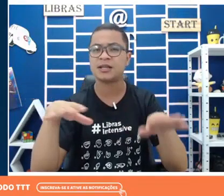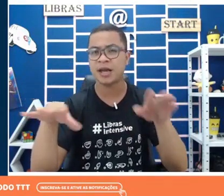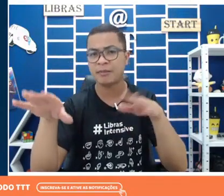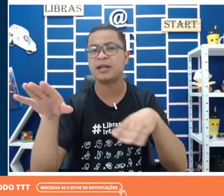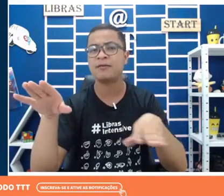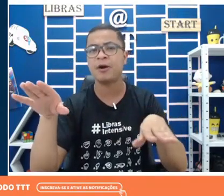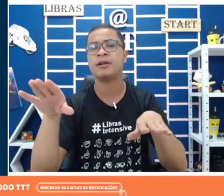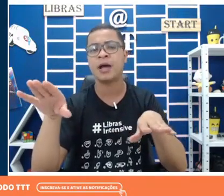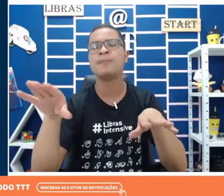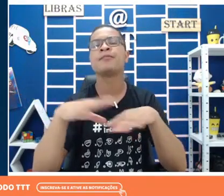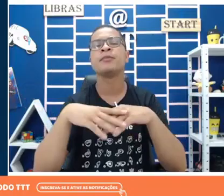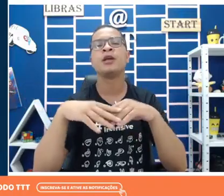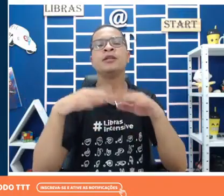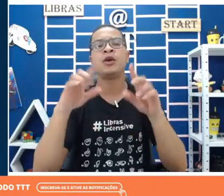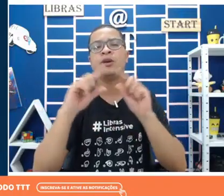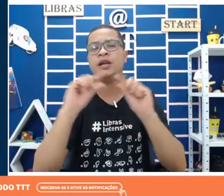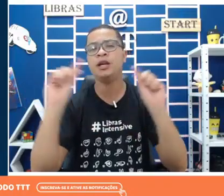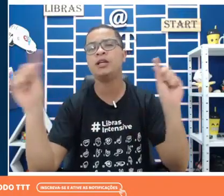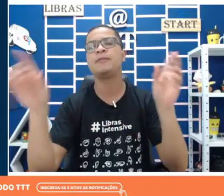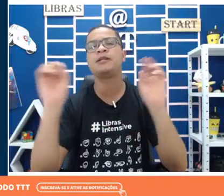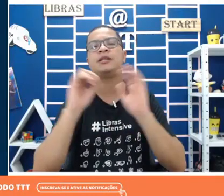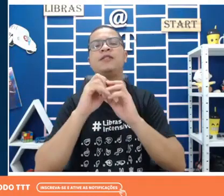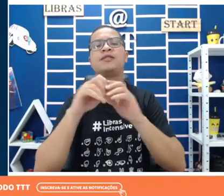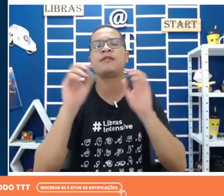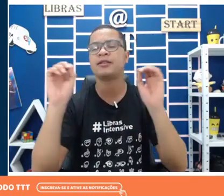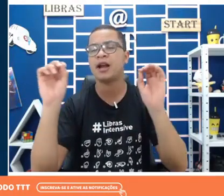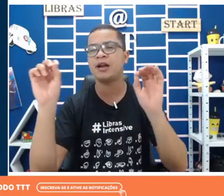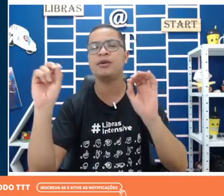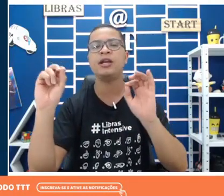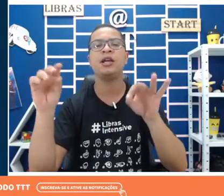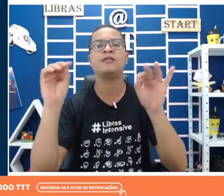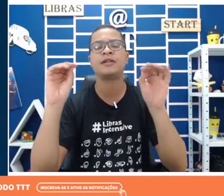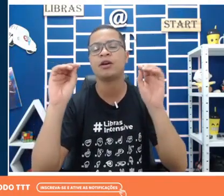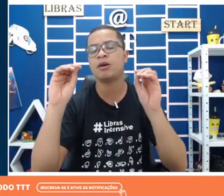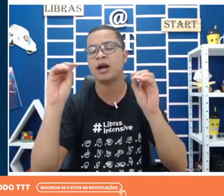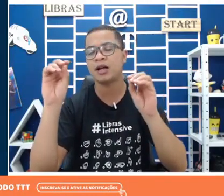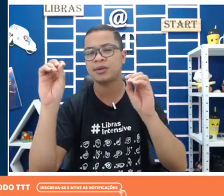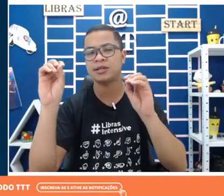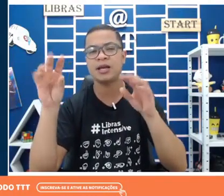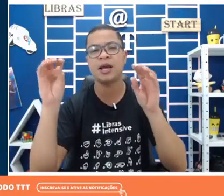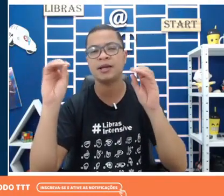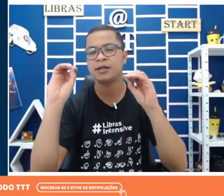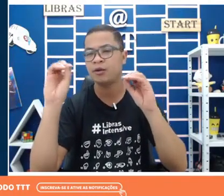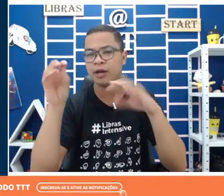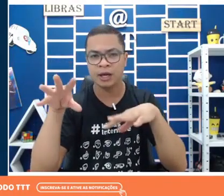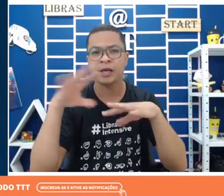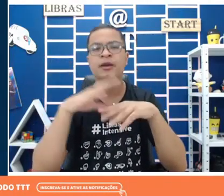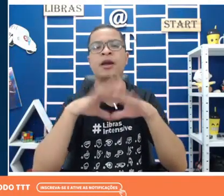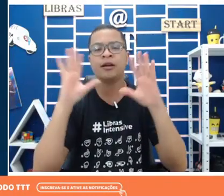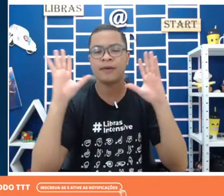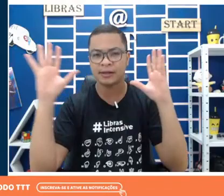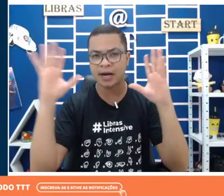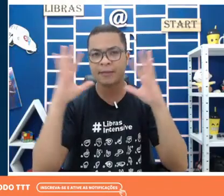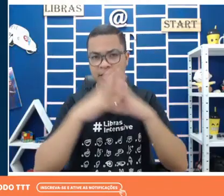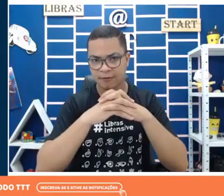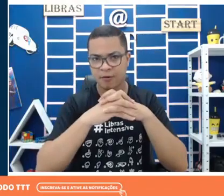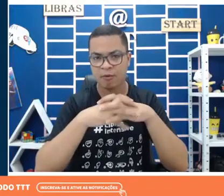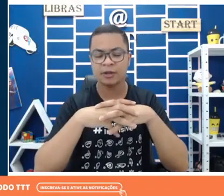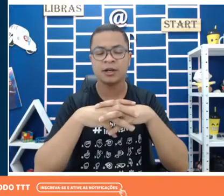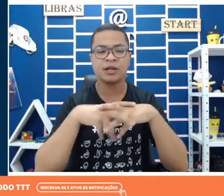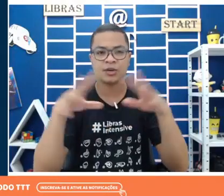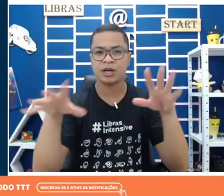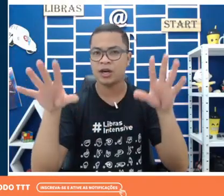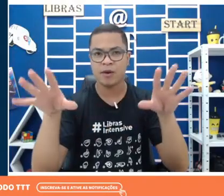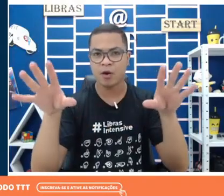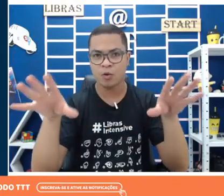vocês acessarem a plataforma, tá? Tem um link específico, você vai entrar lá no link, você vai colocar lá sua senha, seu login e vai entrar na